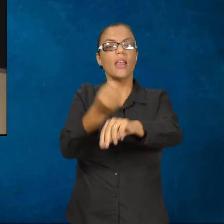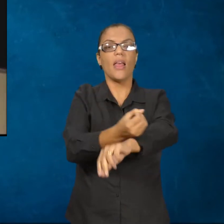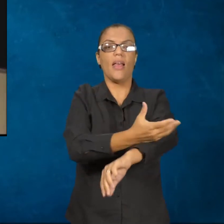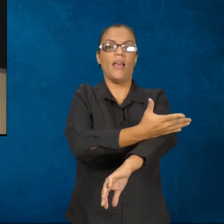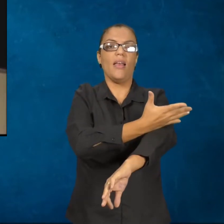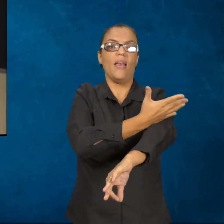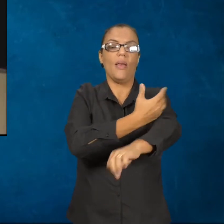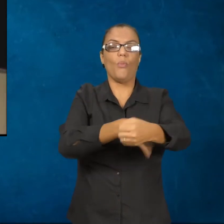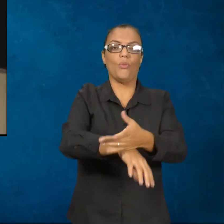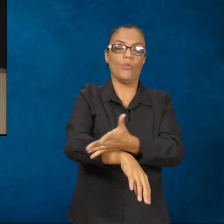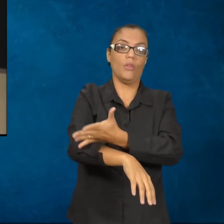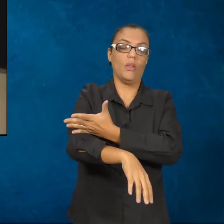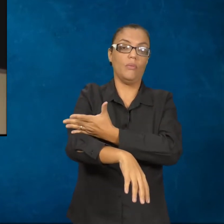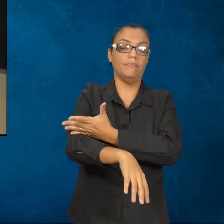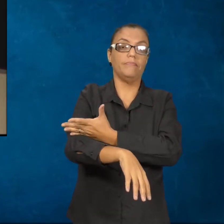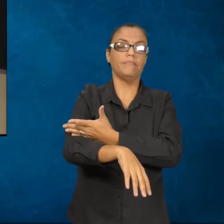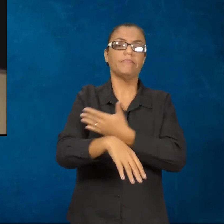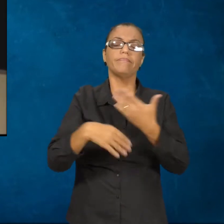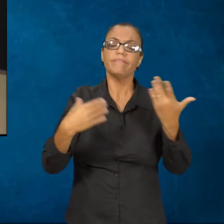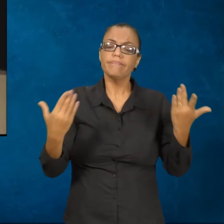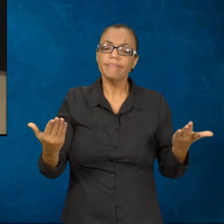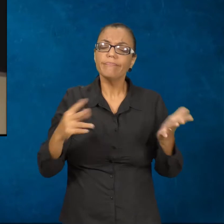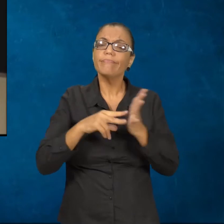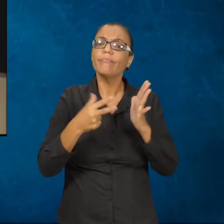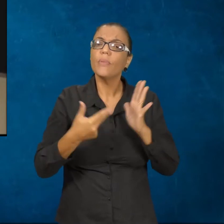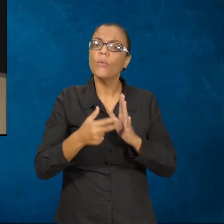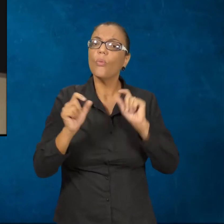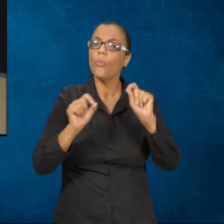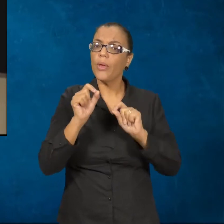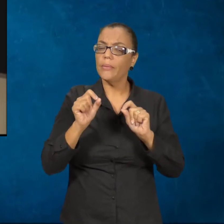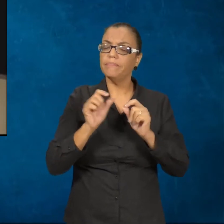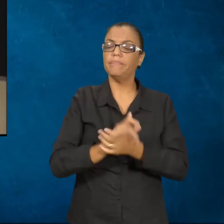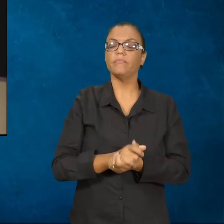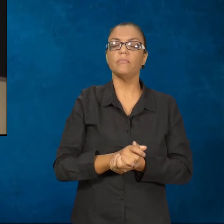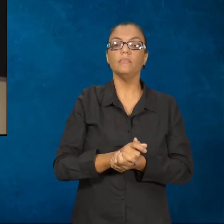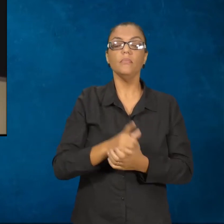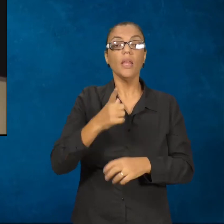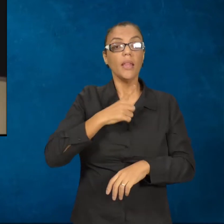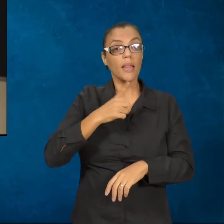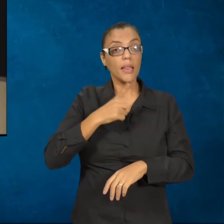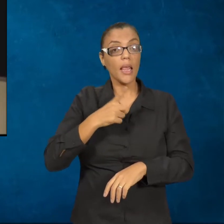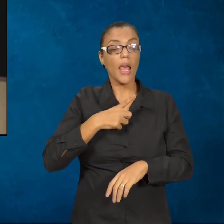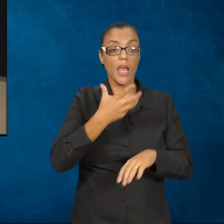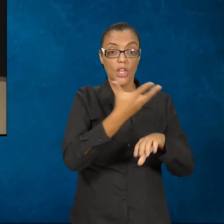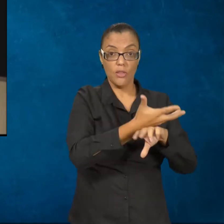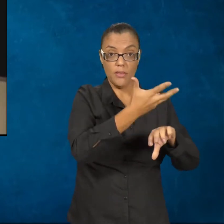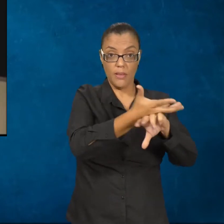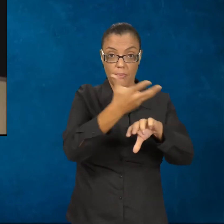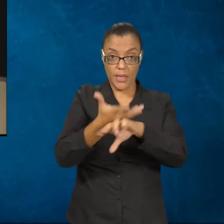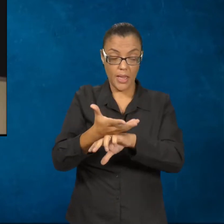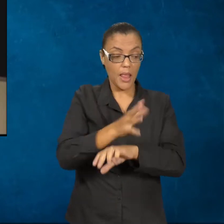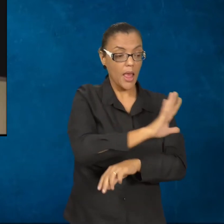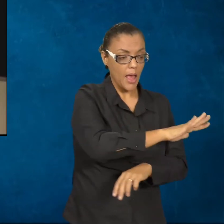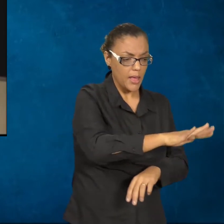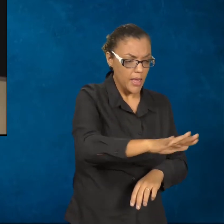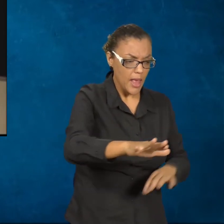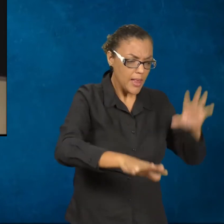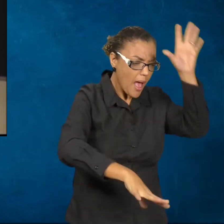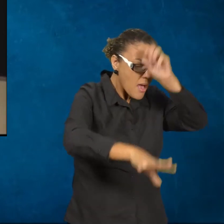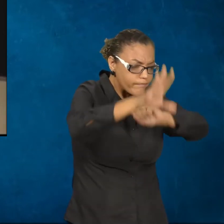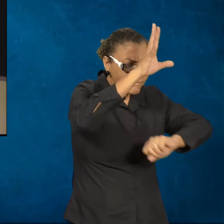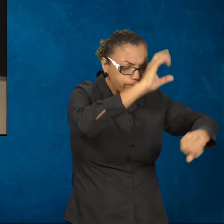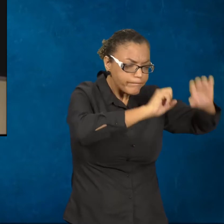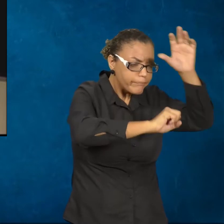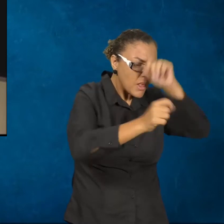Moral da história. Vocês já notaram que tem matérias que as crianças aprendem e matérias que eles não aprendem? E